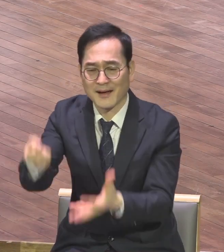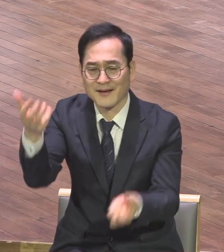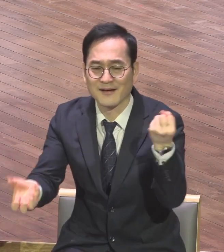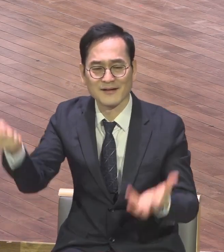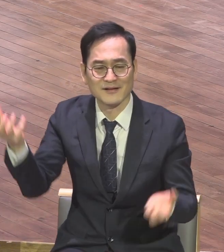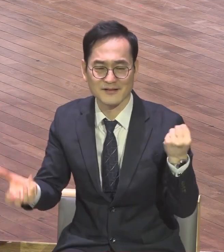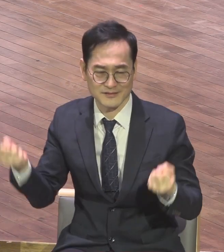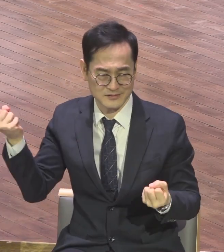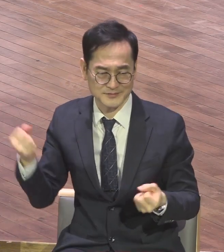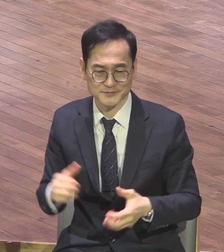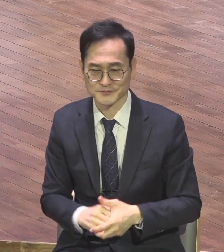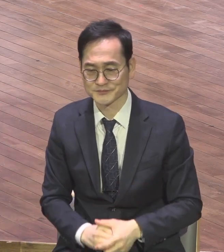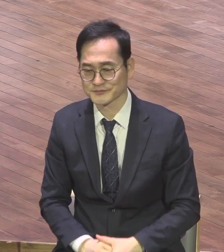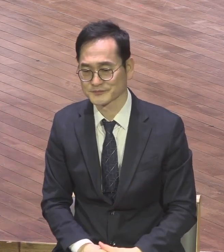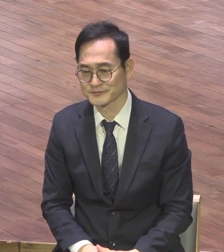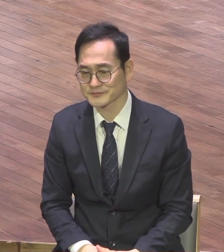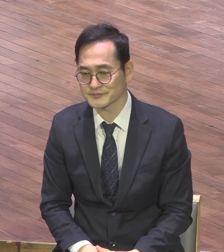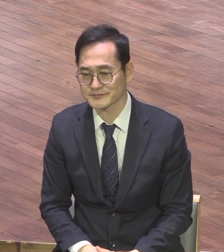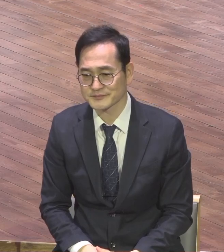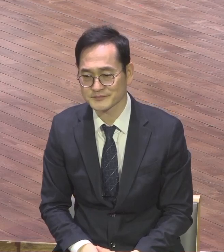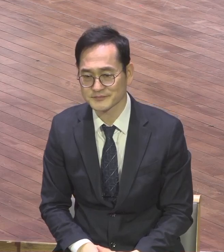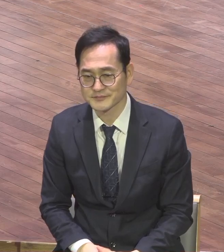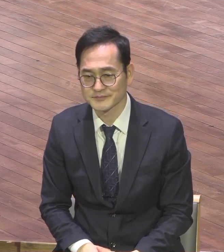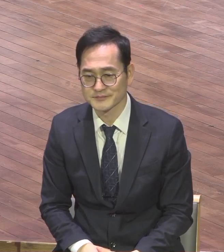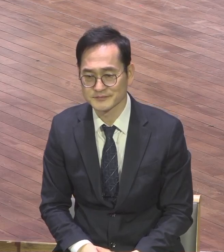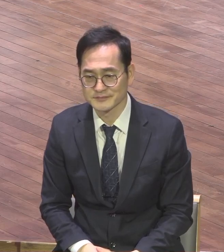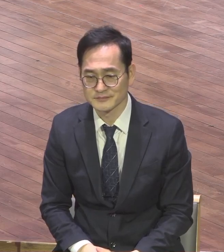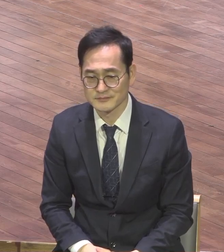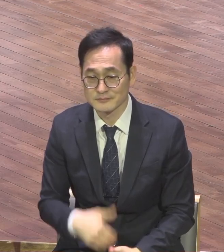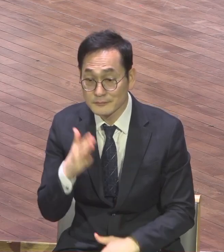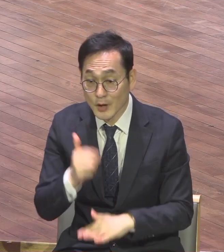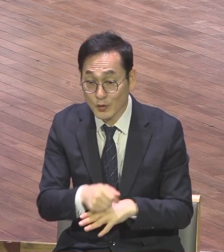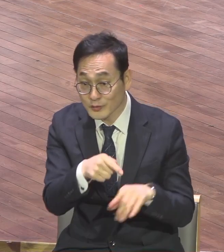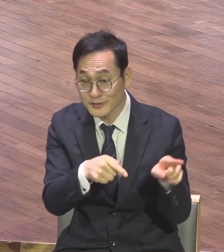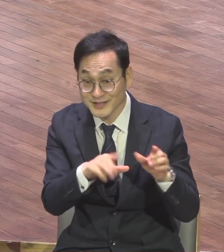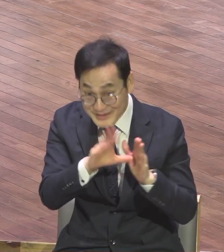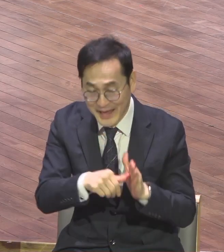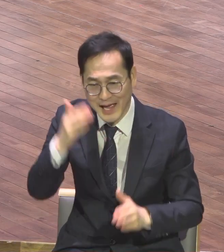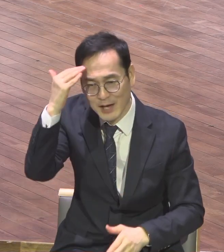다 흩어진 나라. 그때 한국말도 생긴 거예요.